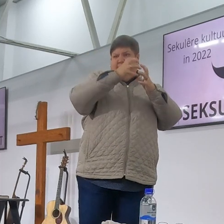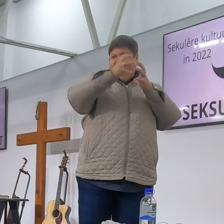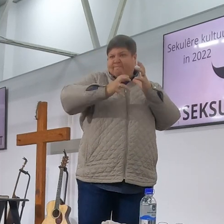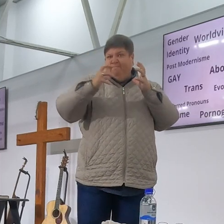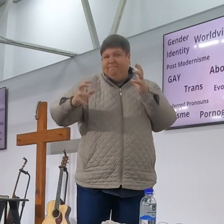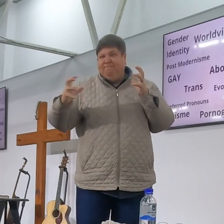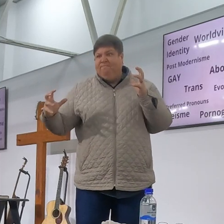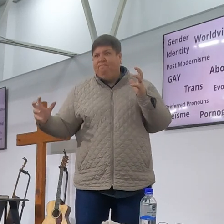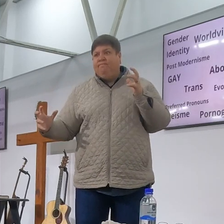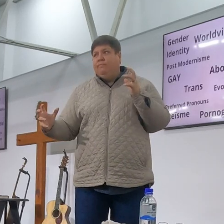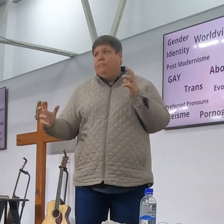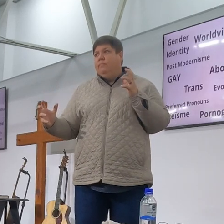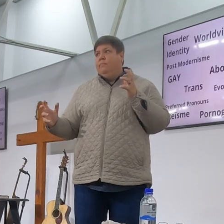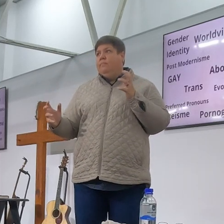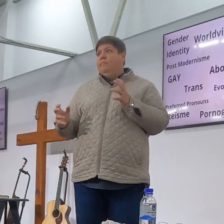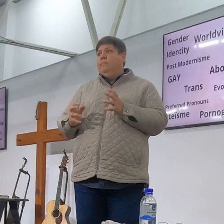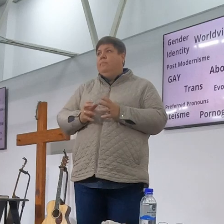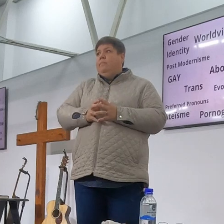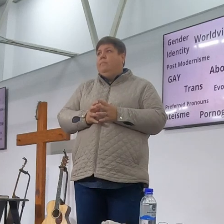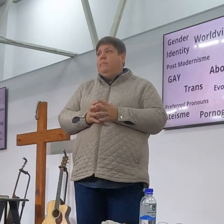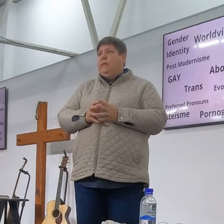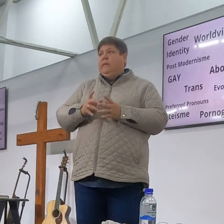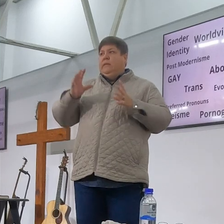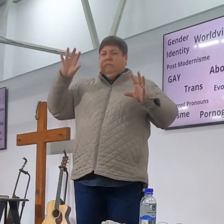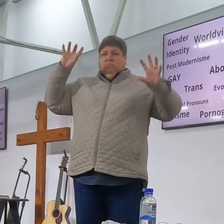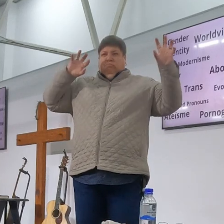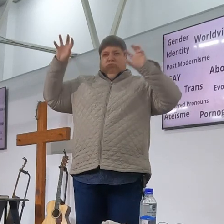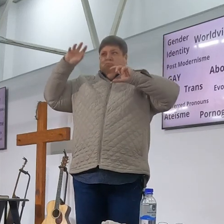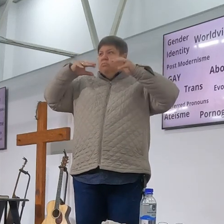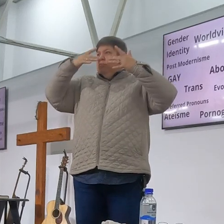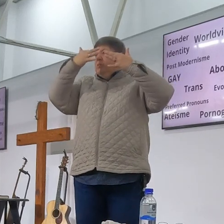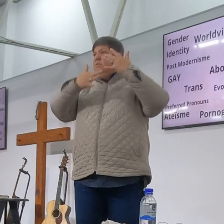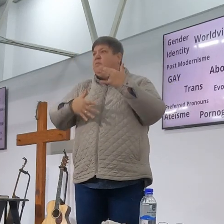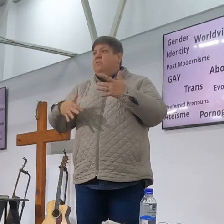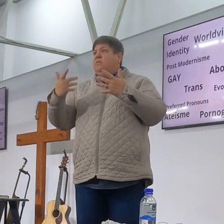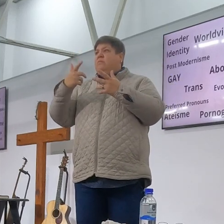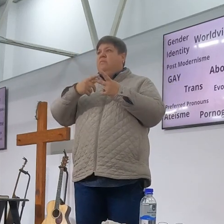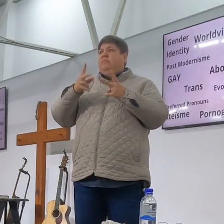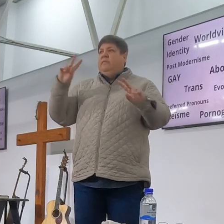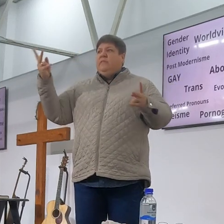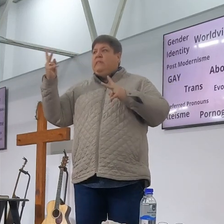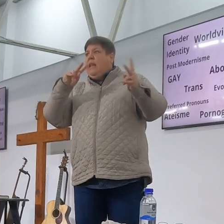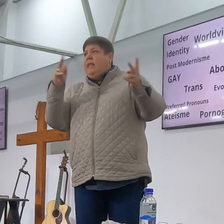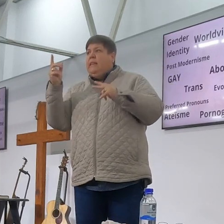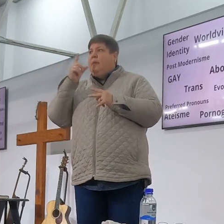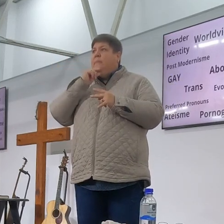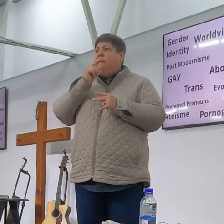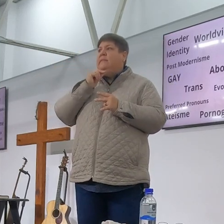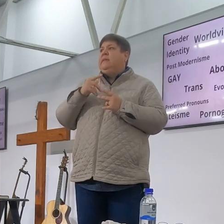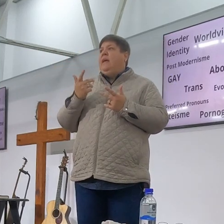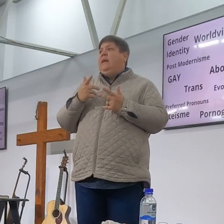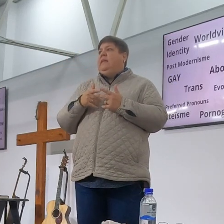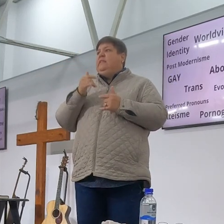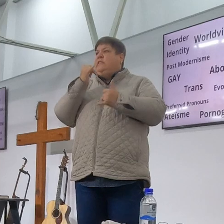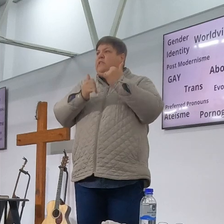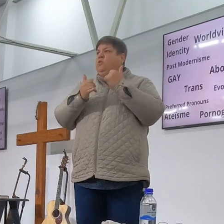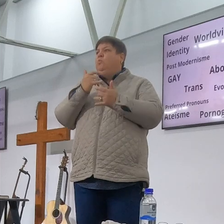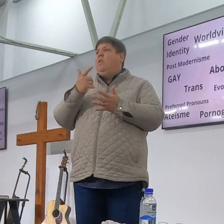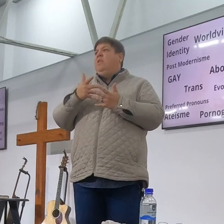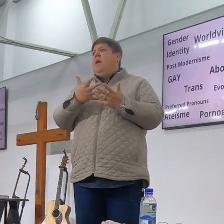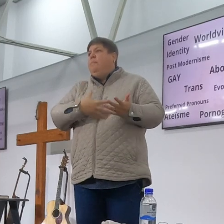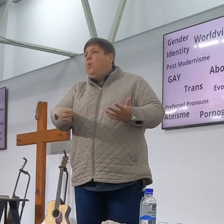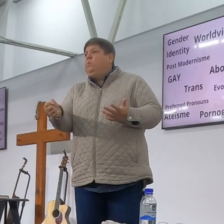En onder dit val daar 'n hele klomp goed waarmee ons kinders en ons gekonfronteer word.